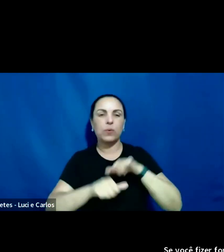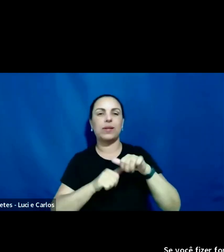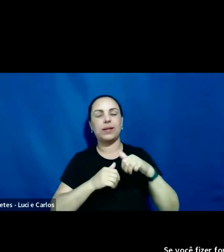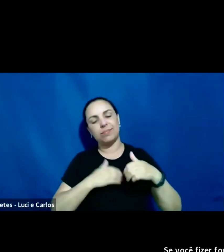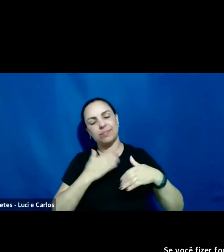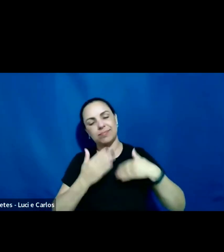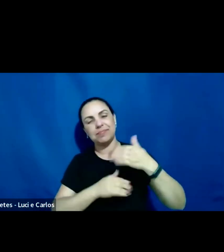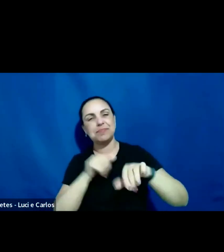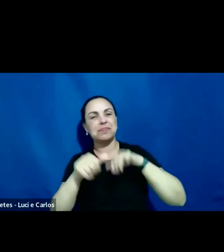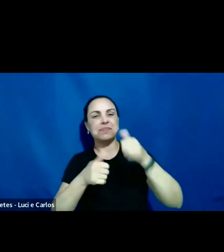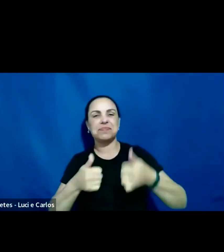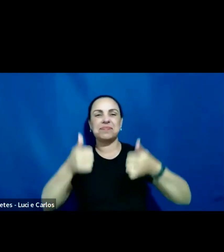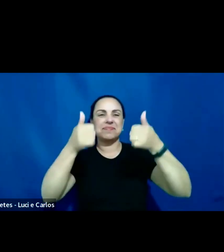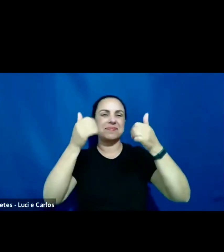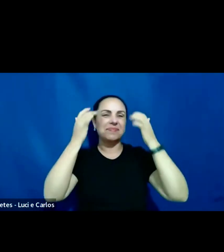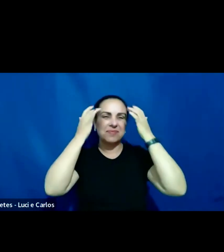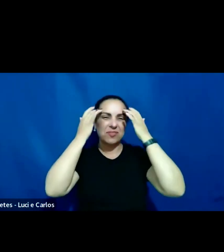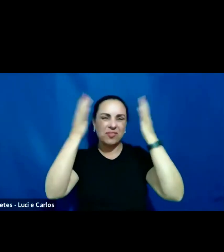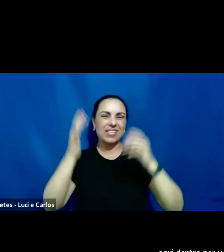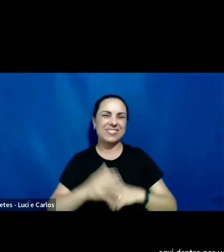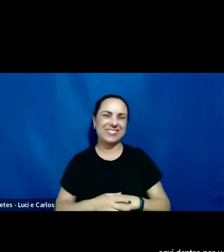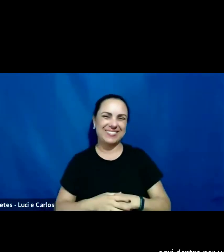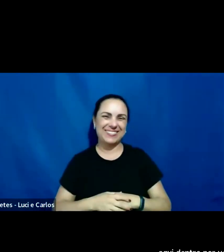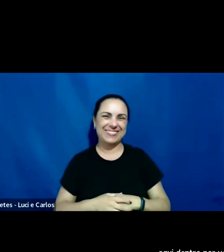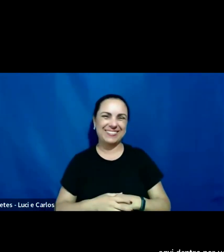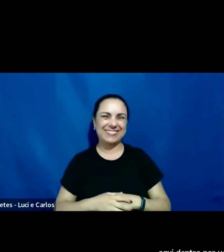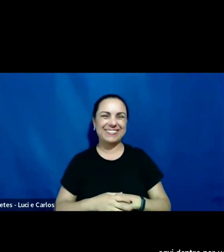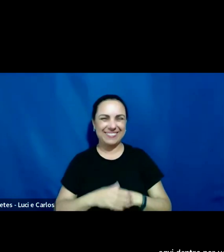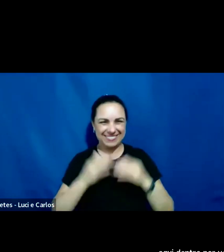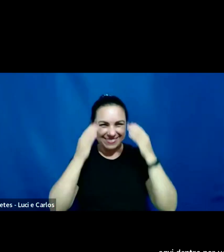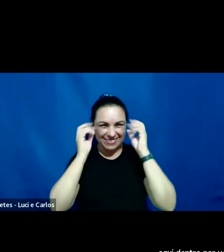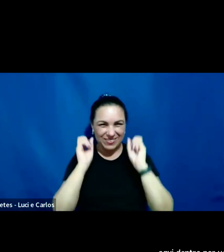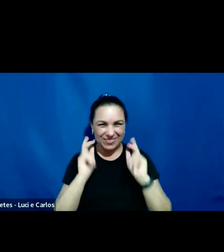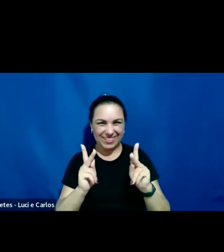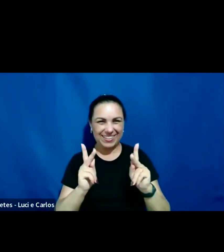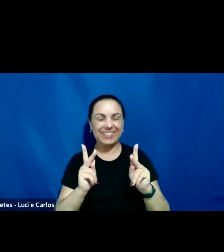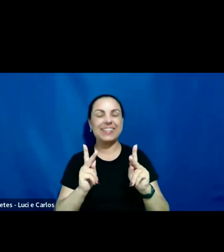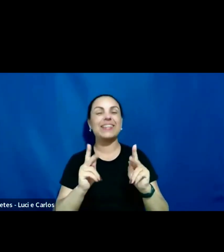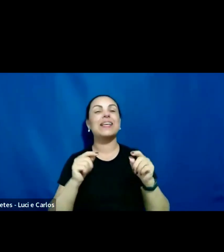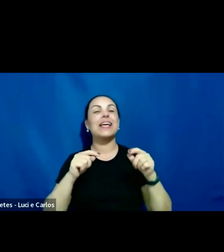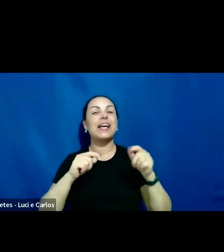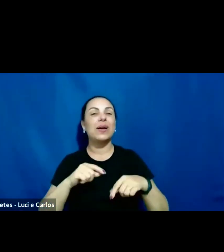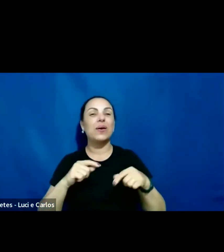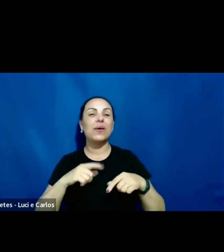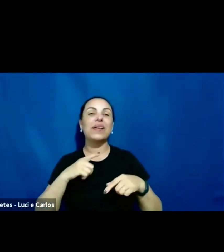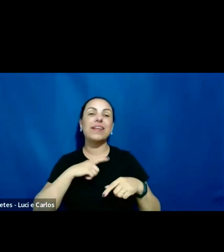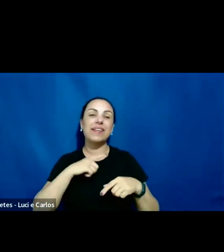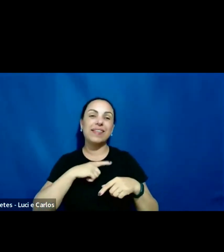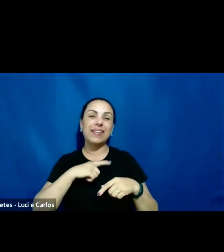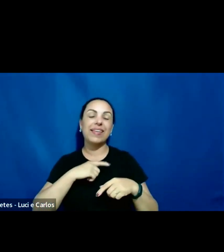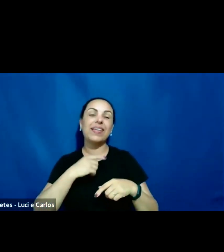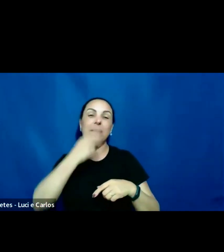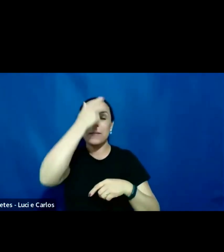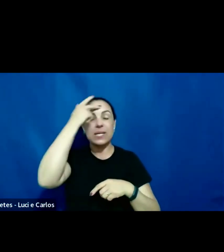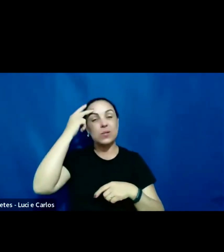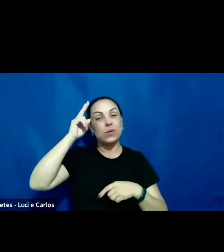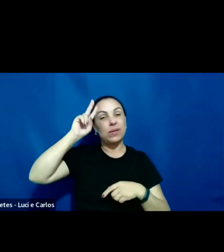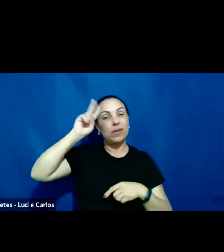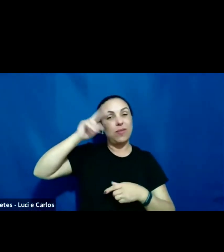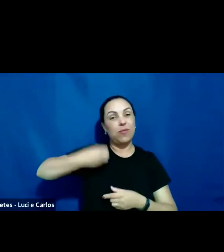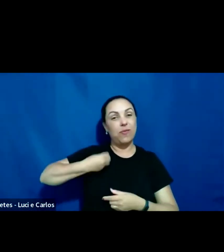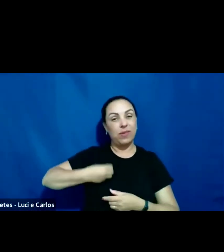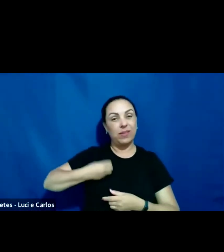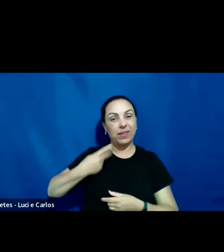fica mais fácil. Ok? Vou passar a palavra agora para a gente escutar os depoimentos das pessoas que mudaram a saúde bebendo uma